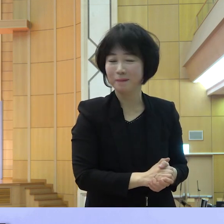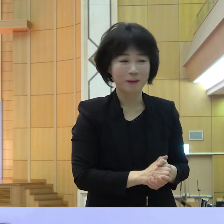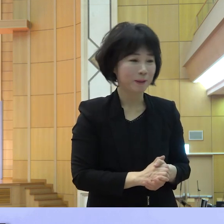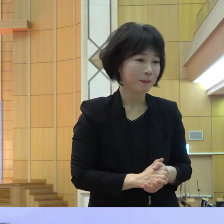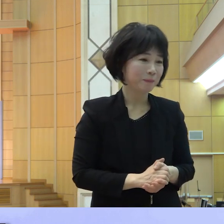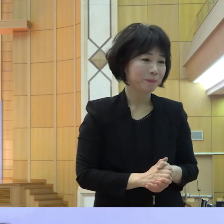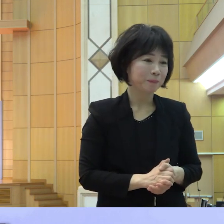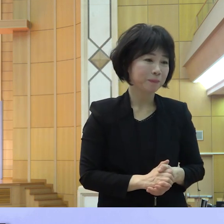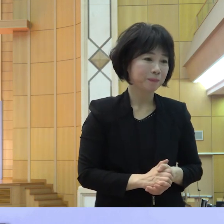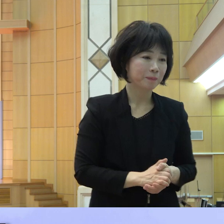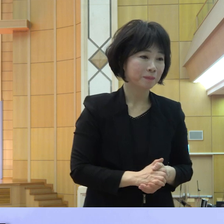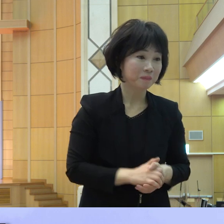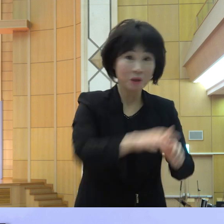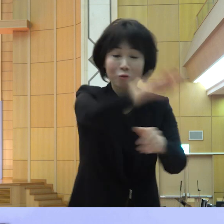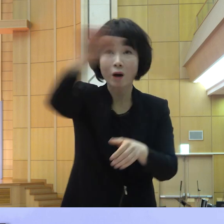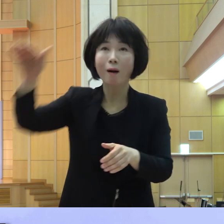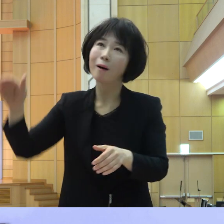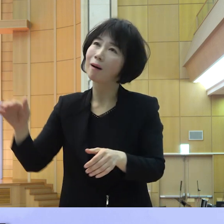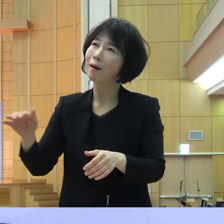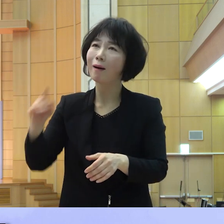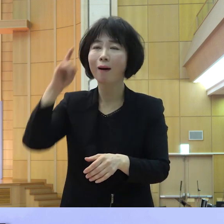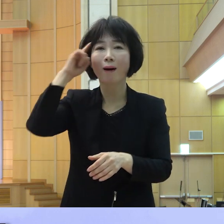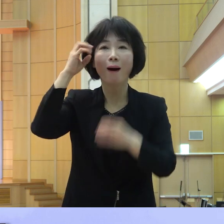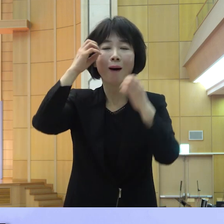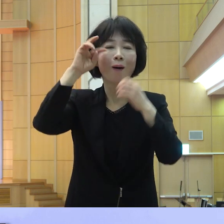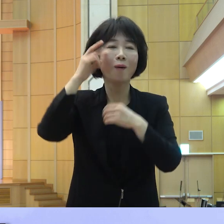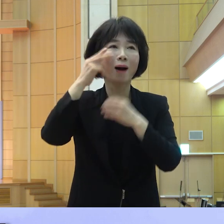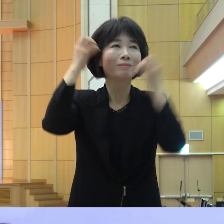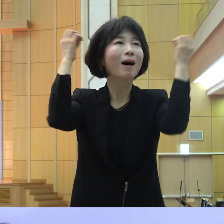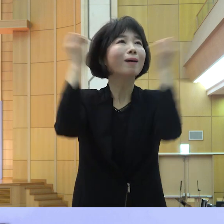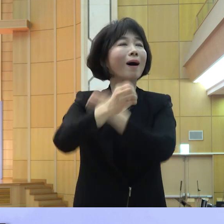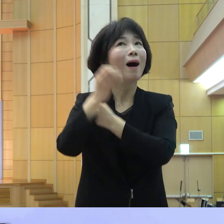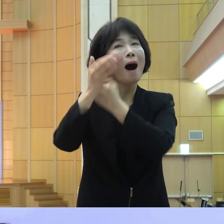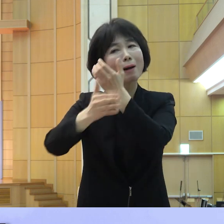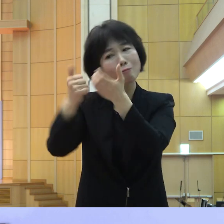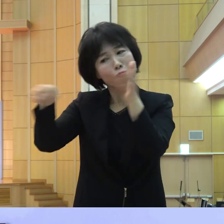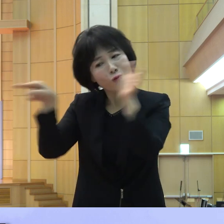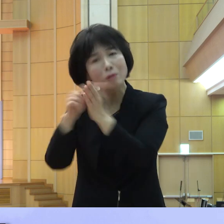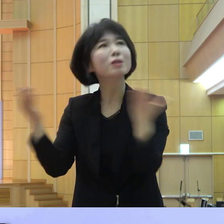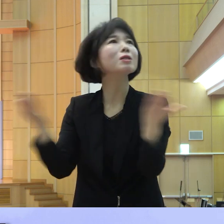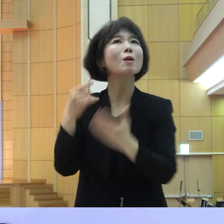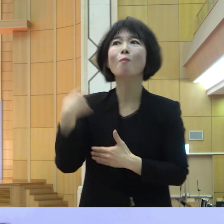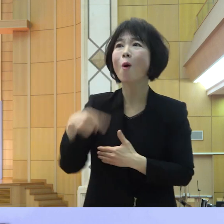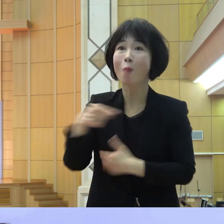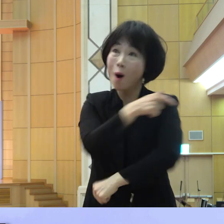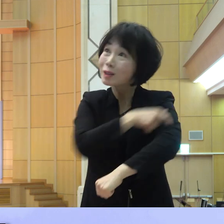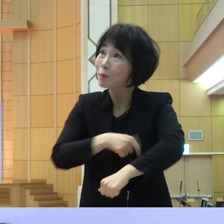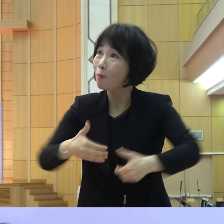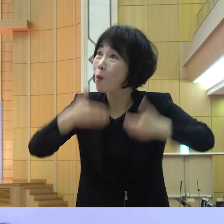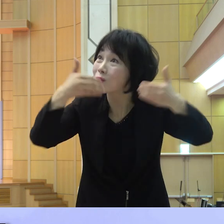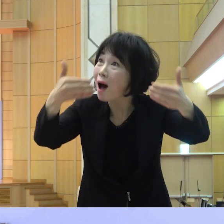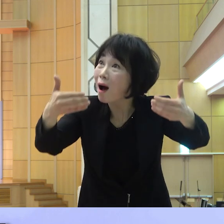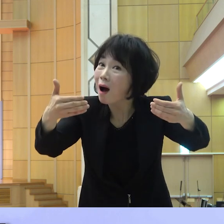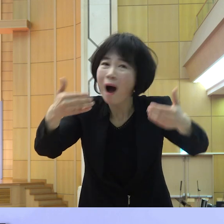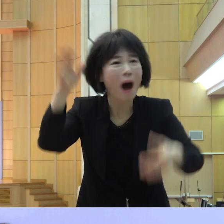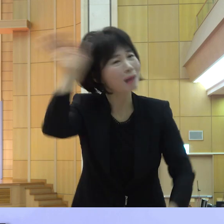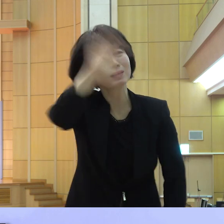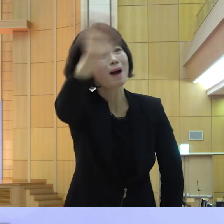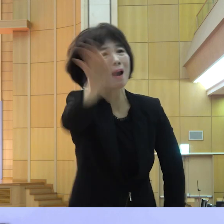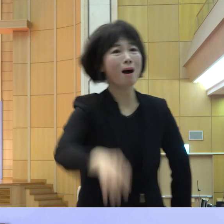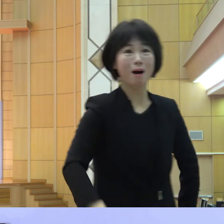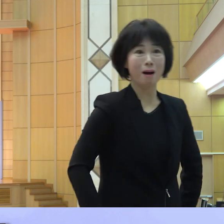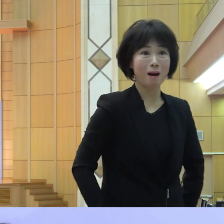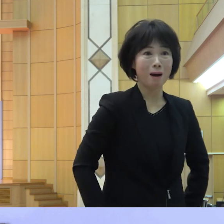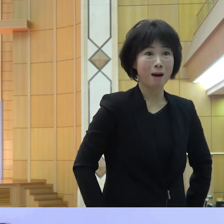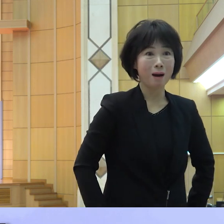아니라, 우리가 보통 하나님 일 그러면 직분 맡아가지고 이런 것도 하고 저런 봉사도 하고 이런 일도 하고 저런 일도 하면